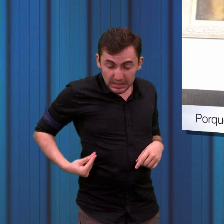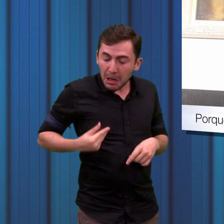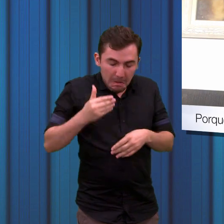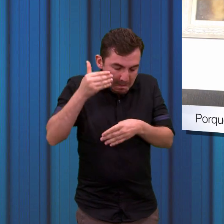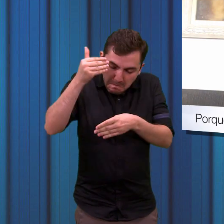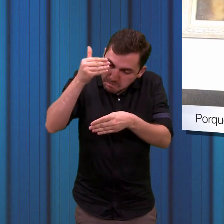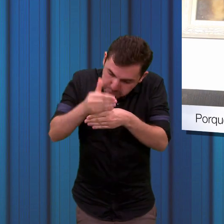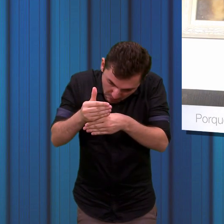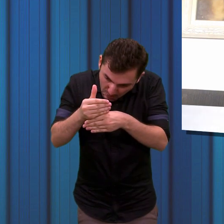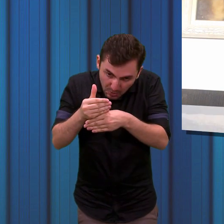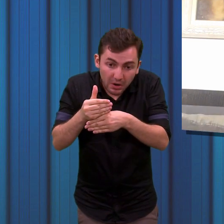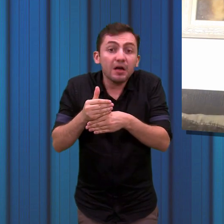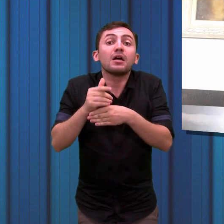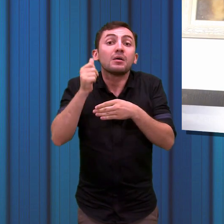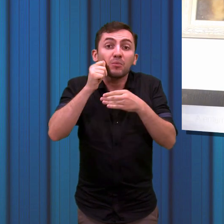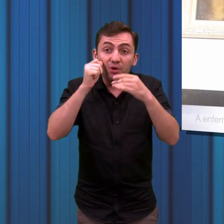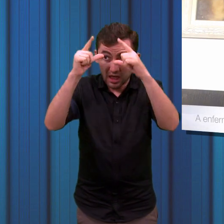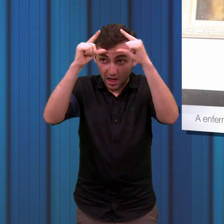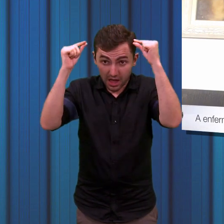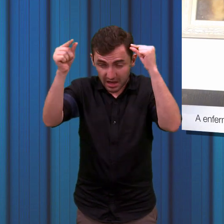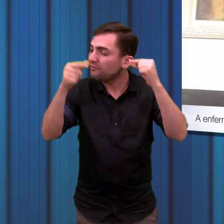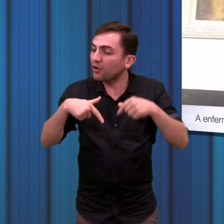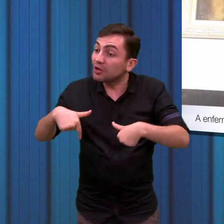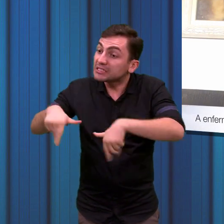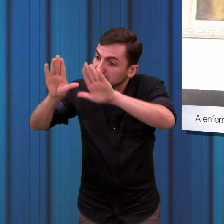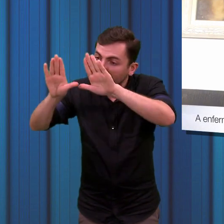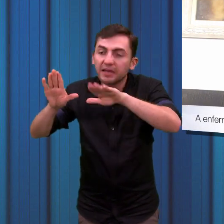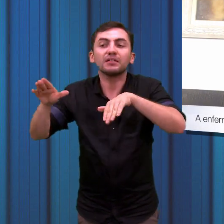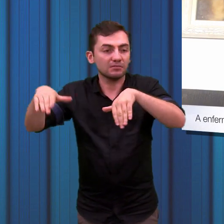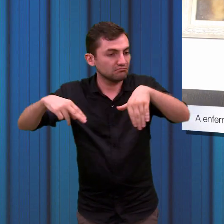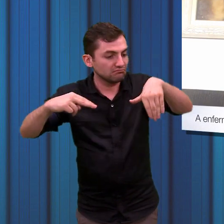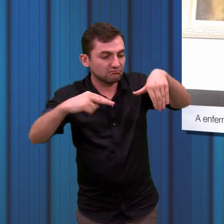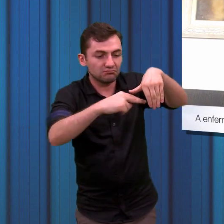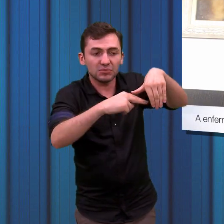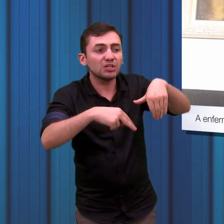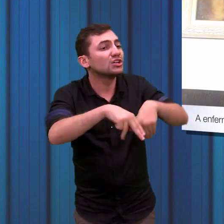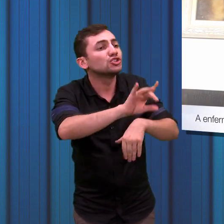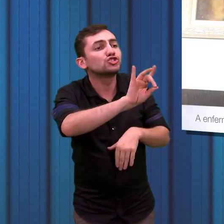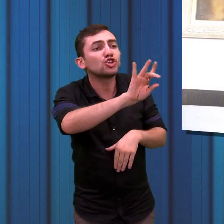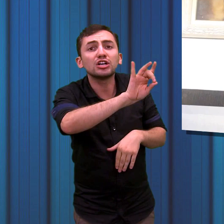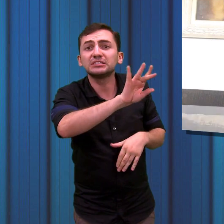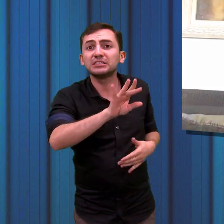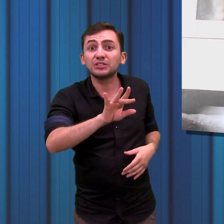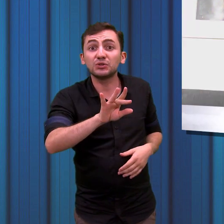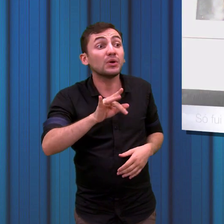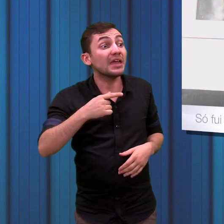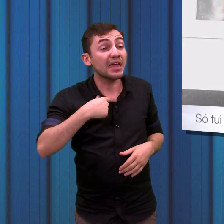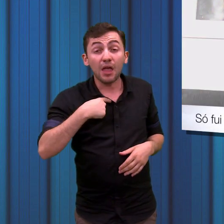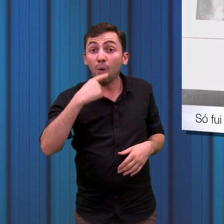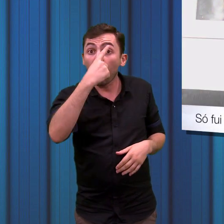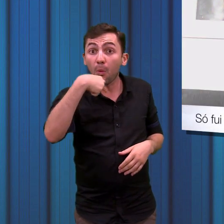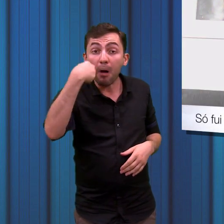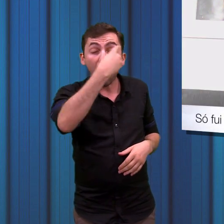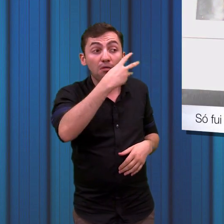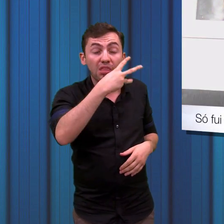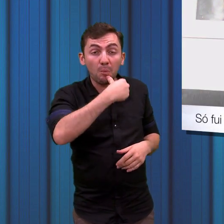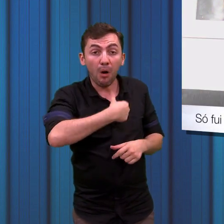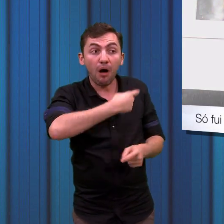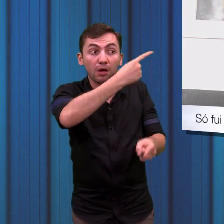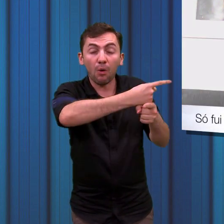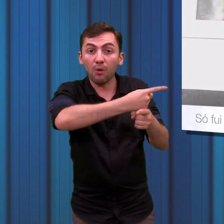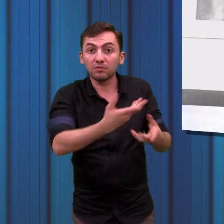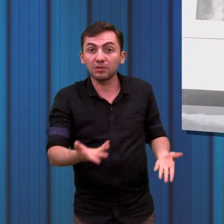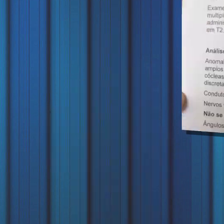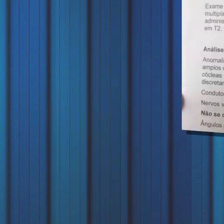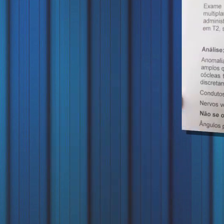tomou anestesia, dormiu e a enfermeira pediu para sair da sala e ele fez a ressonância sozinho. Eu só fui ver o Guilherme 1